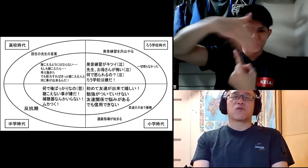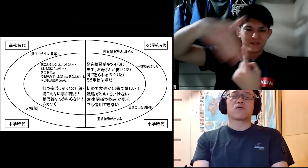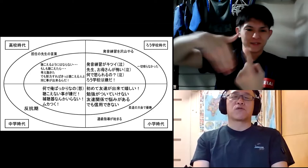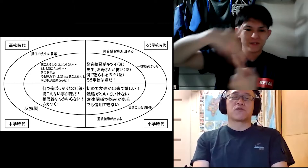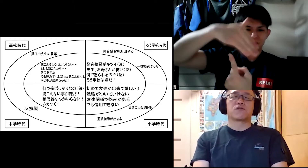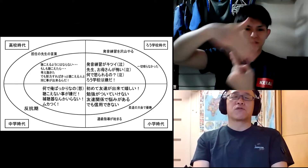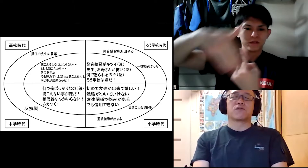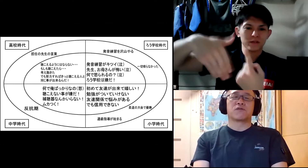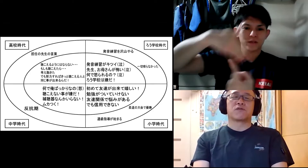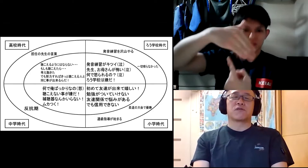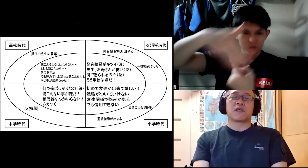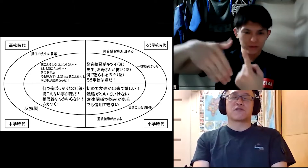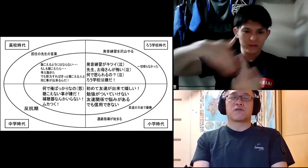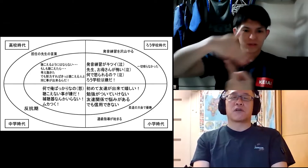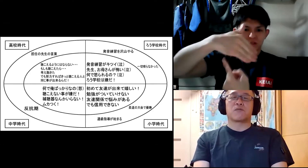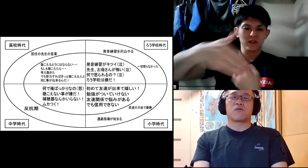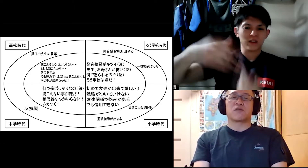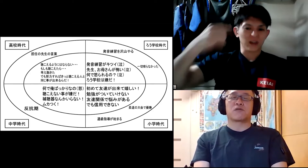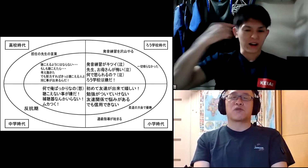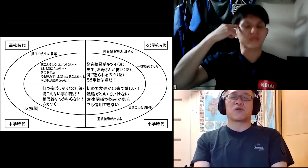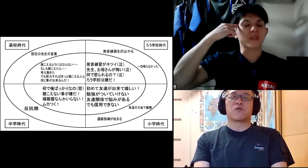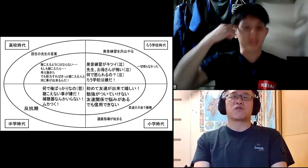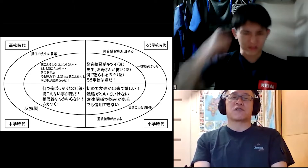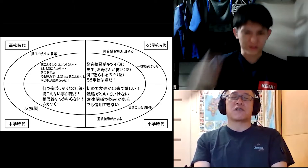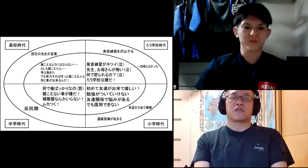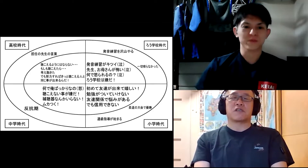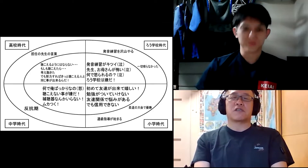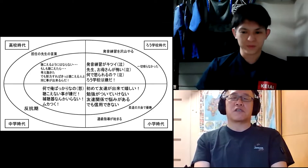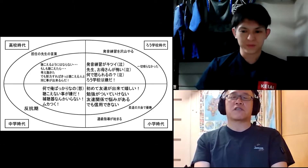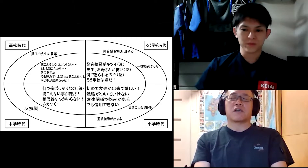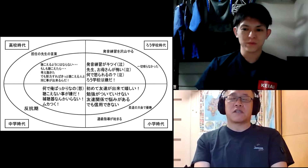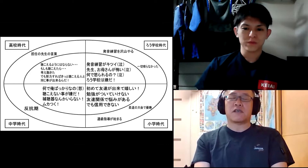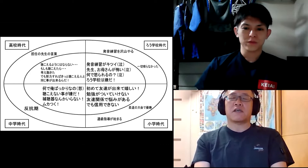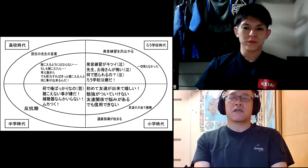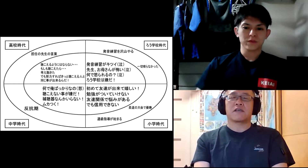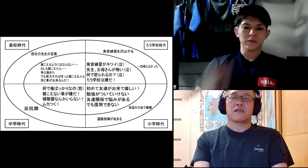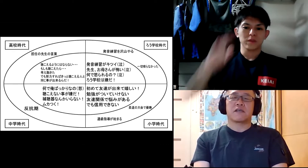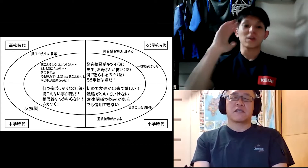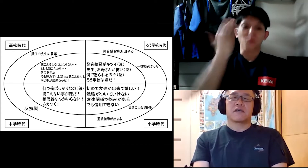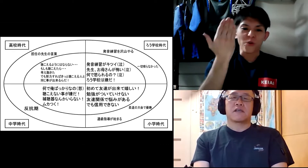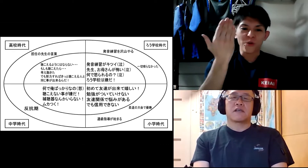もう本当孤独な状態で、もいつも一人ぼっちでしたね。